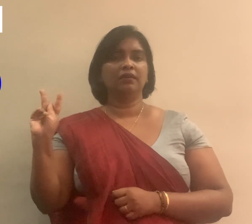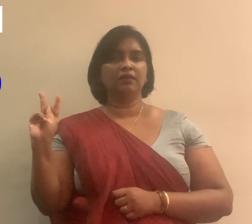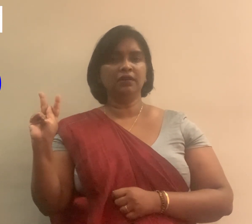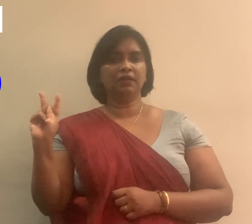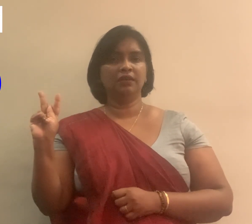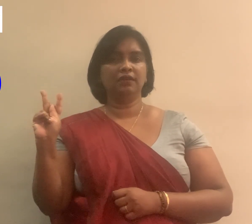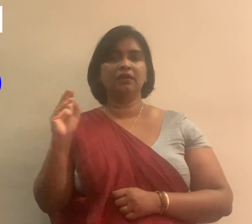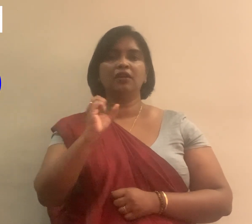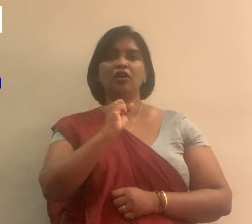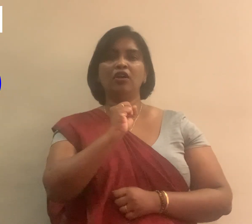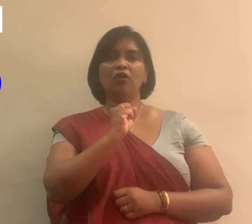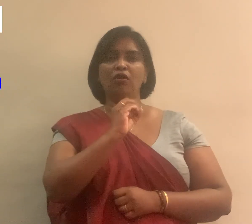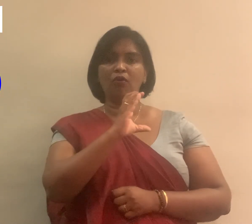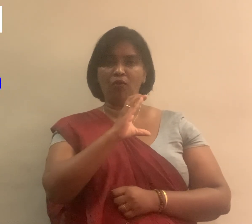උක් O.